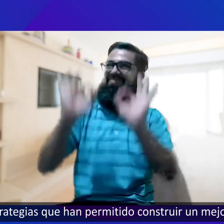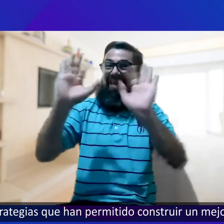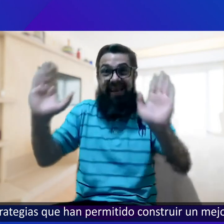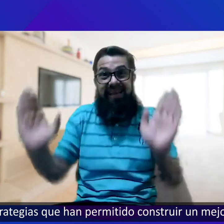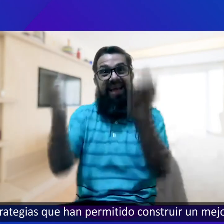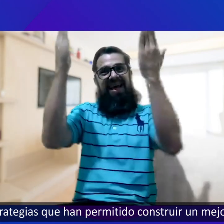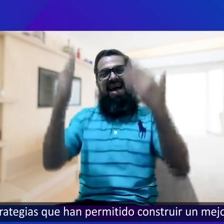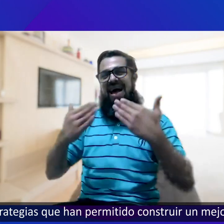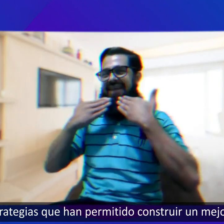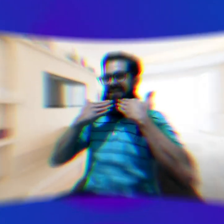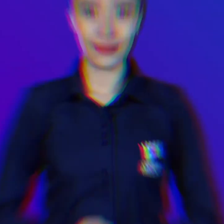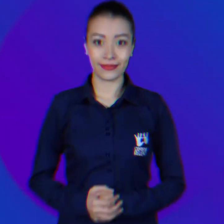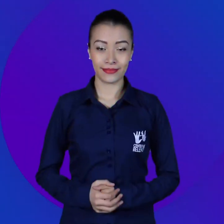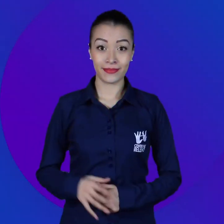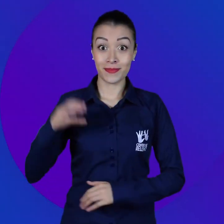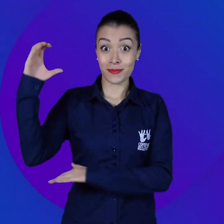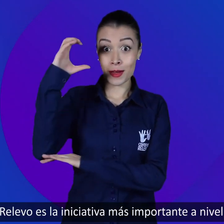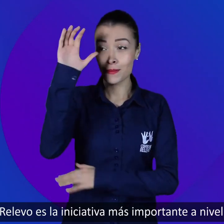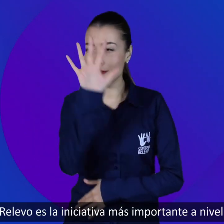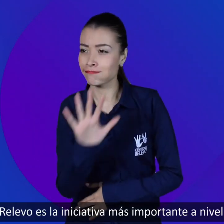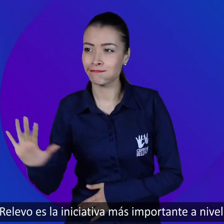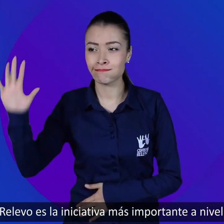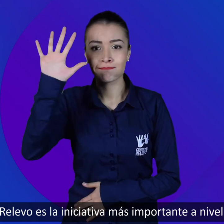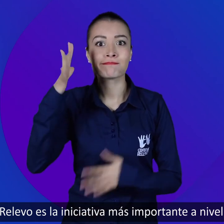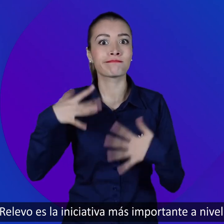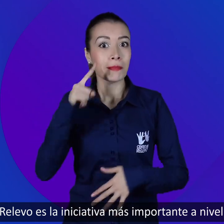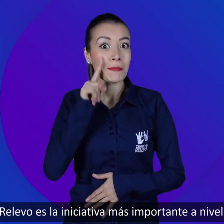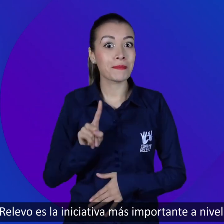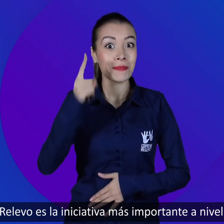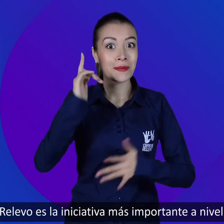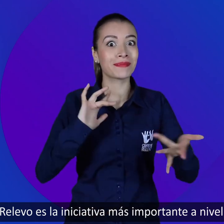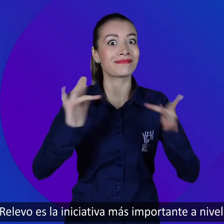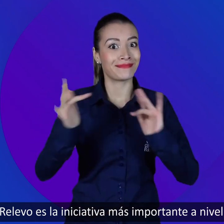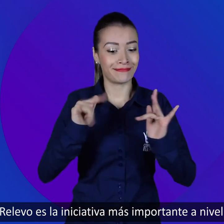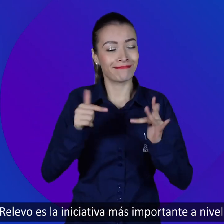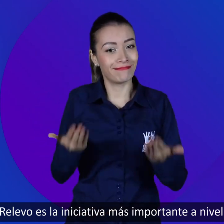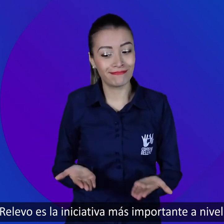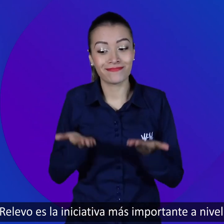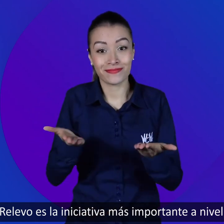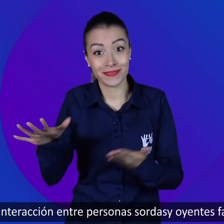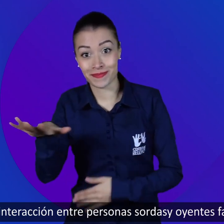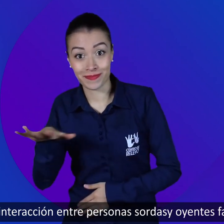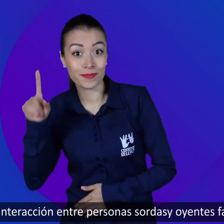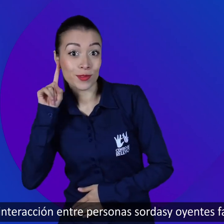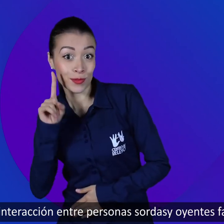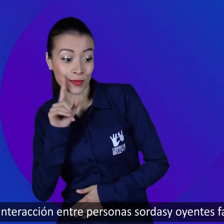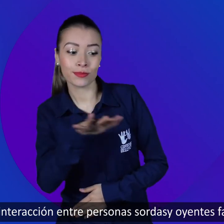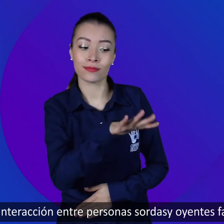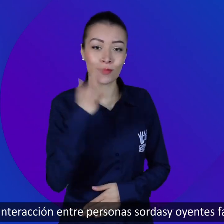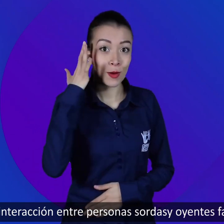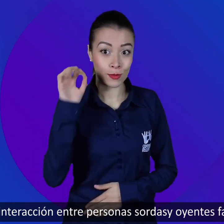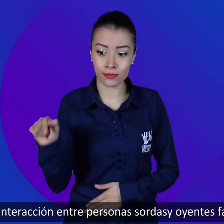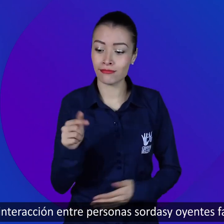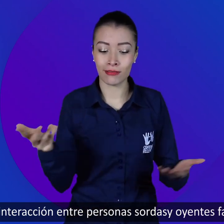a través de estrategias que han permitido construir un mejor país. El centro de relevo es la iniciativa más importante a nivel